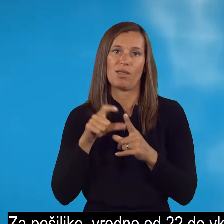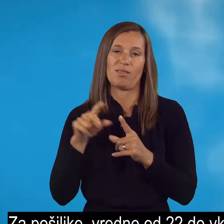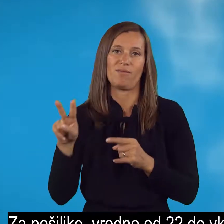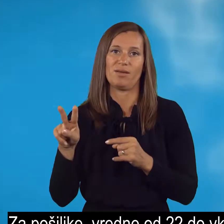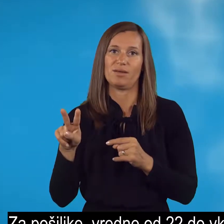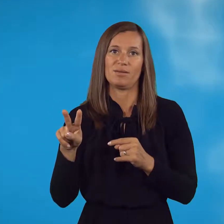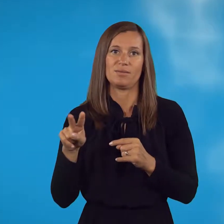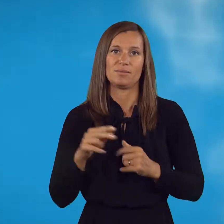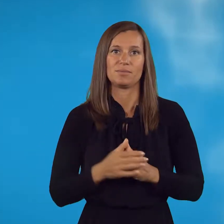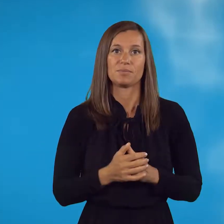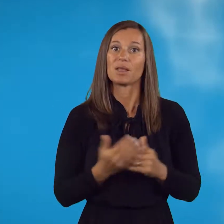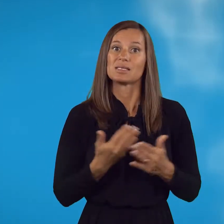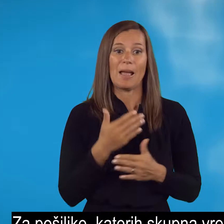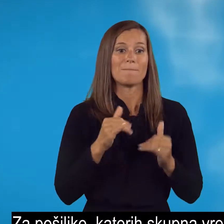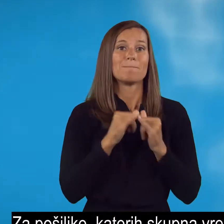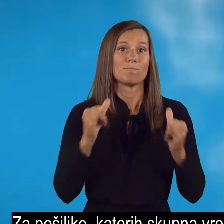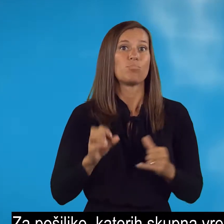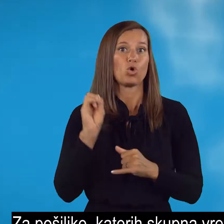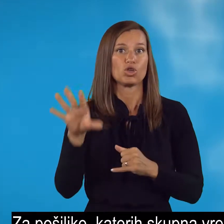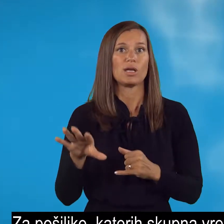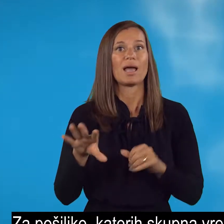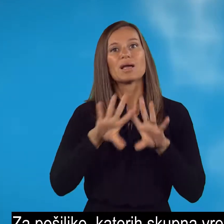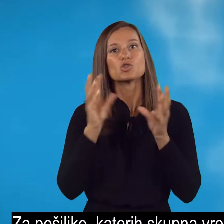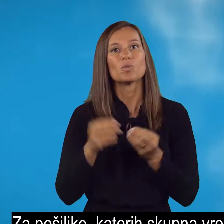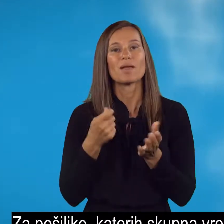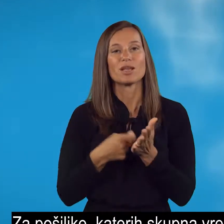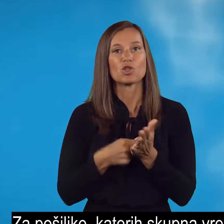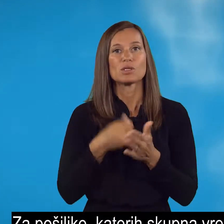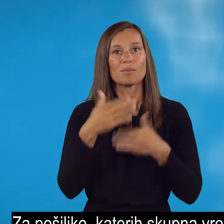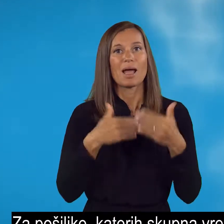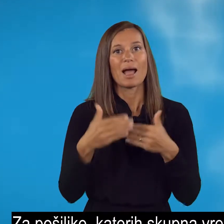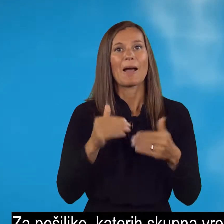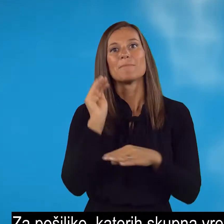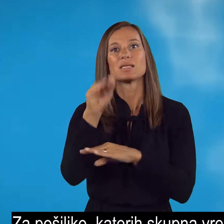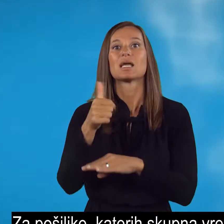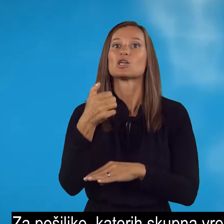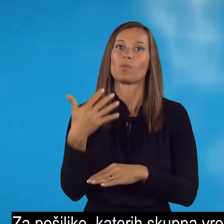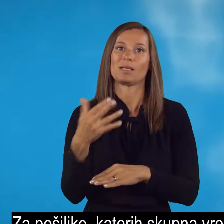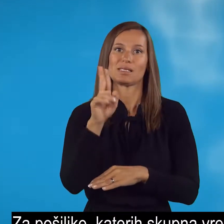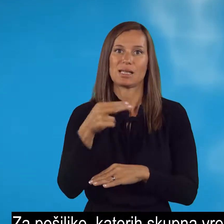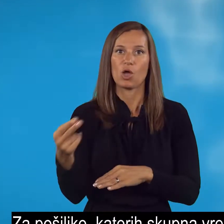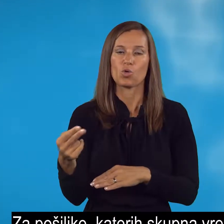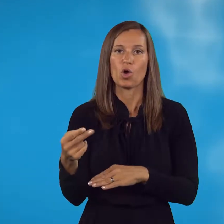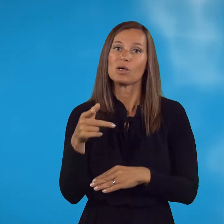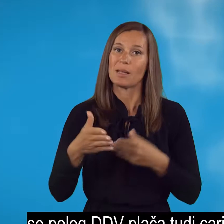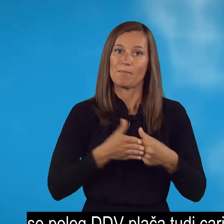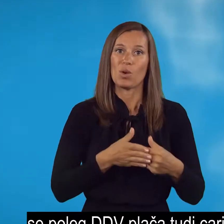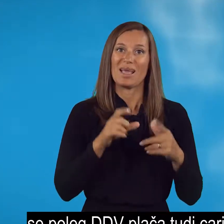DDV. Za pošiljke, katerih skupna vrednost blaga presega 150 evrov, se poleg